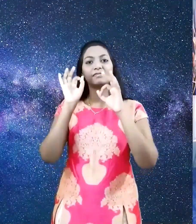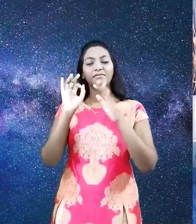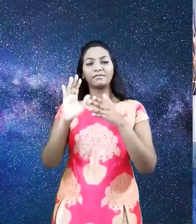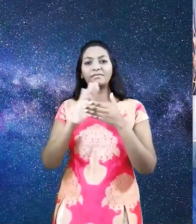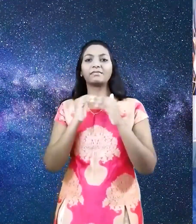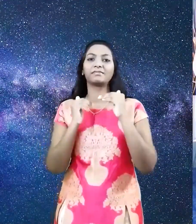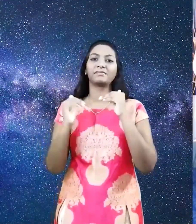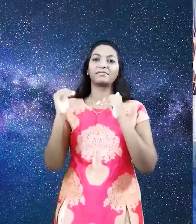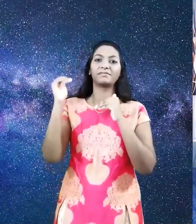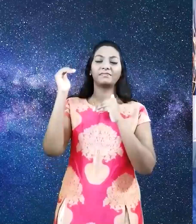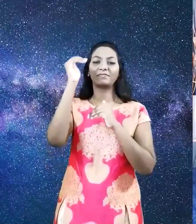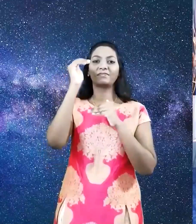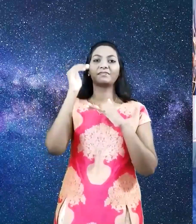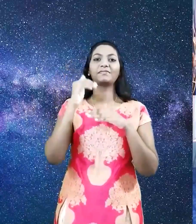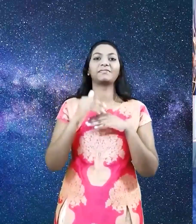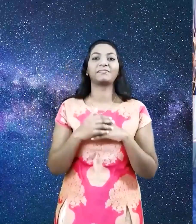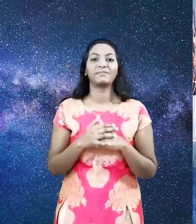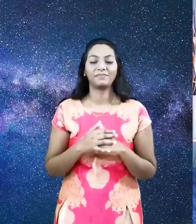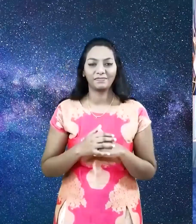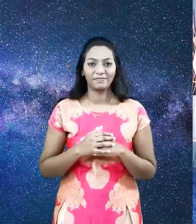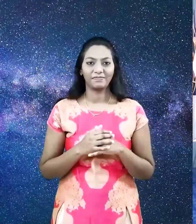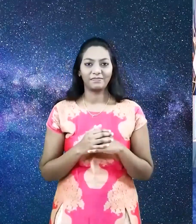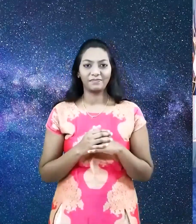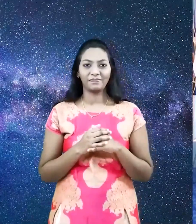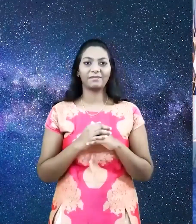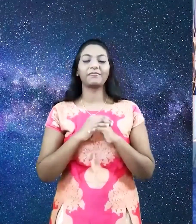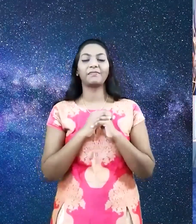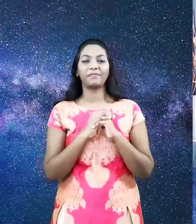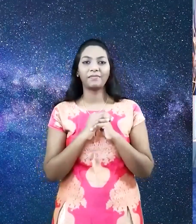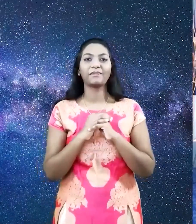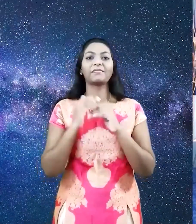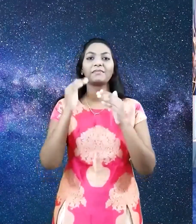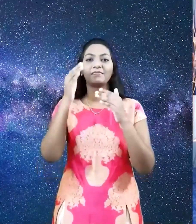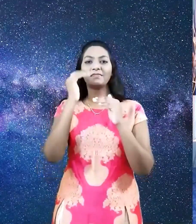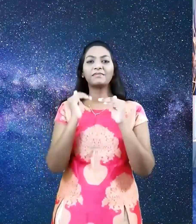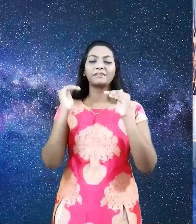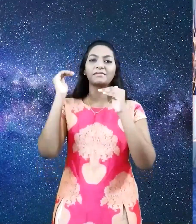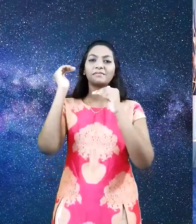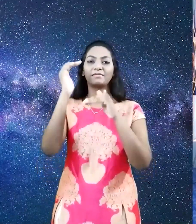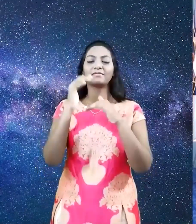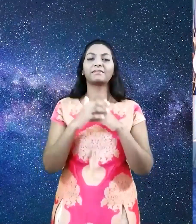सामर्थ्य प्रभु तू सबसे ऊंचा